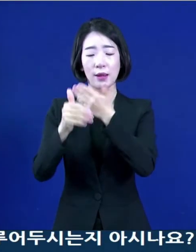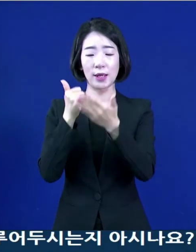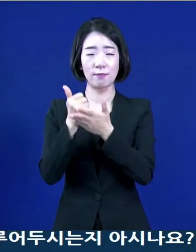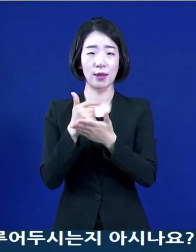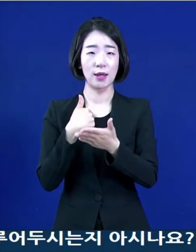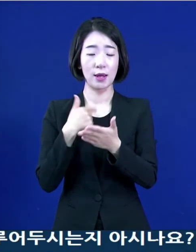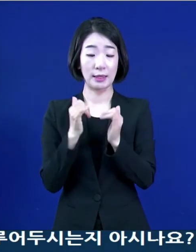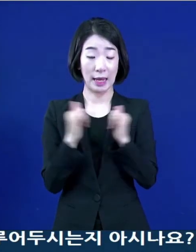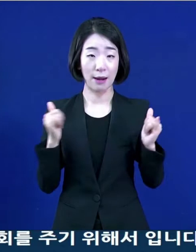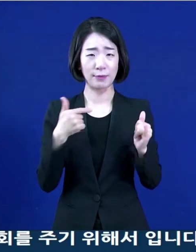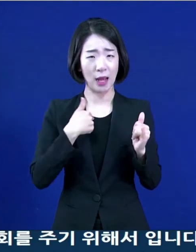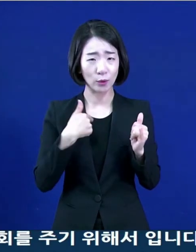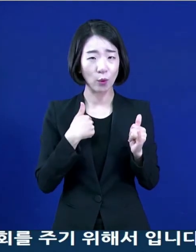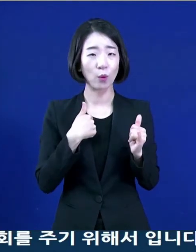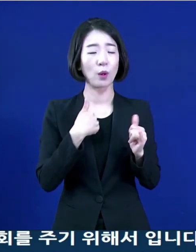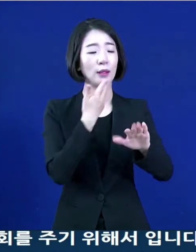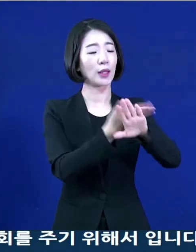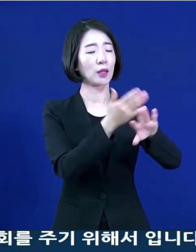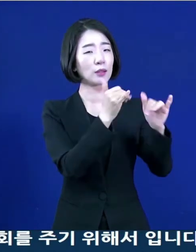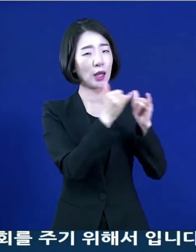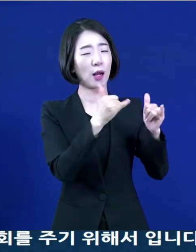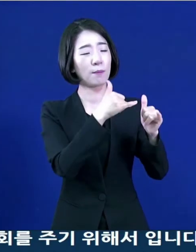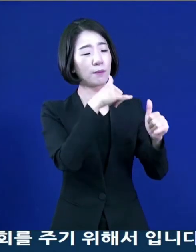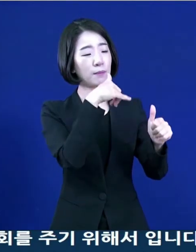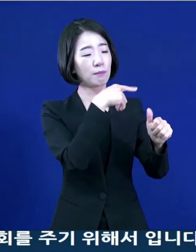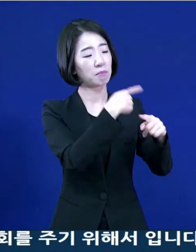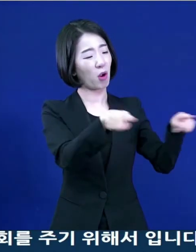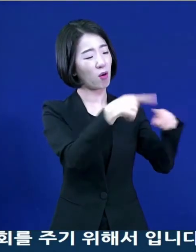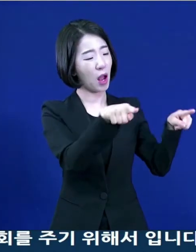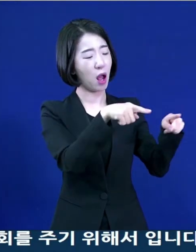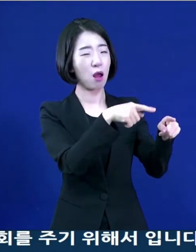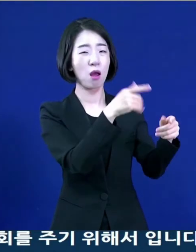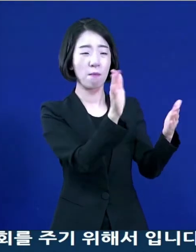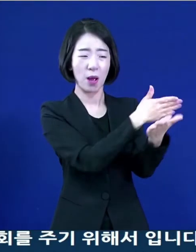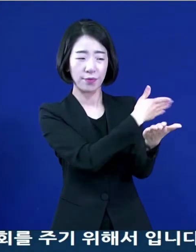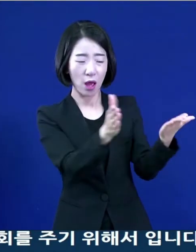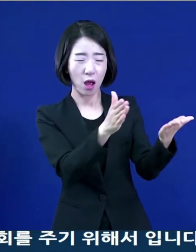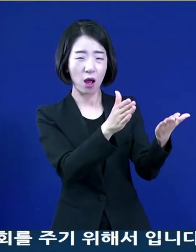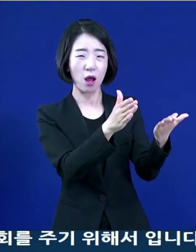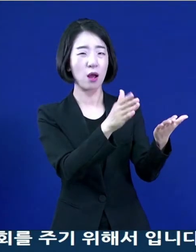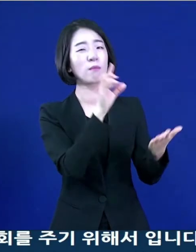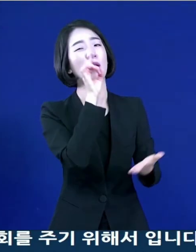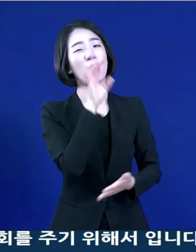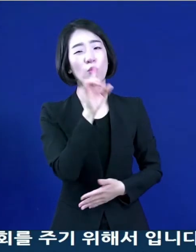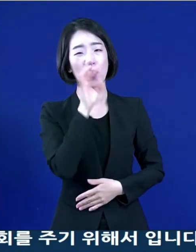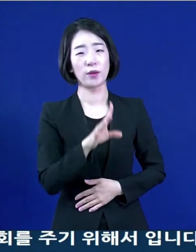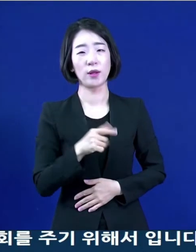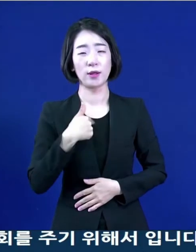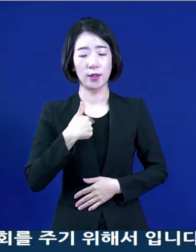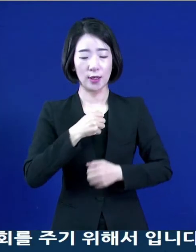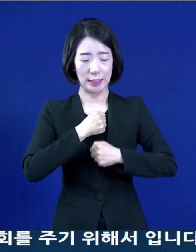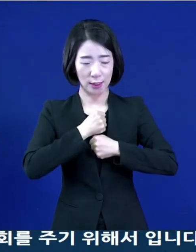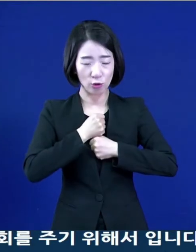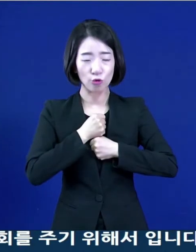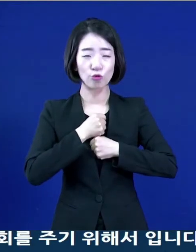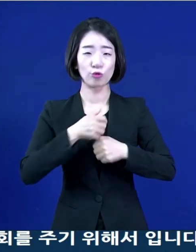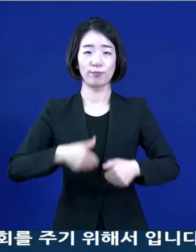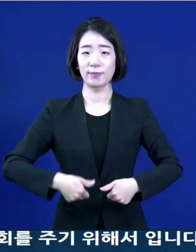우리에게 정말 습득된 자제력의 신중함이 있어야 하는 것이죠.